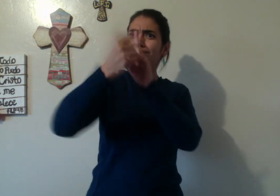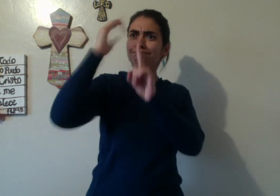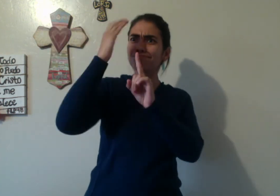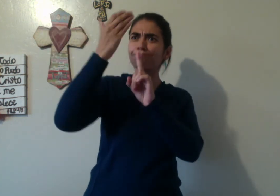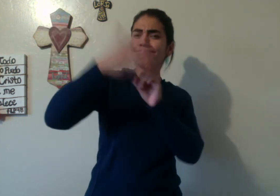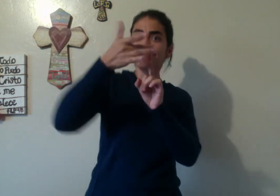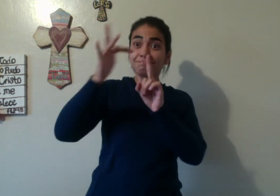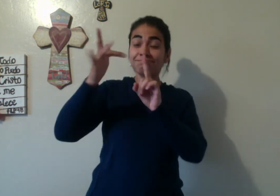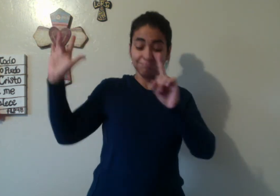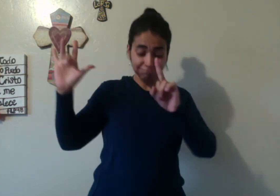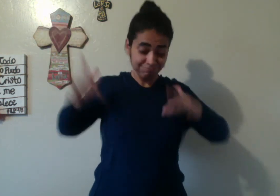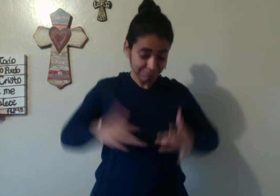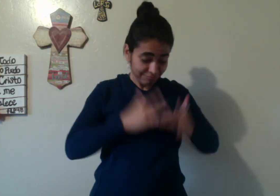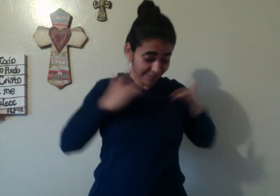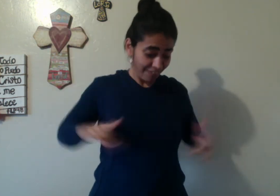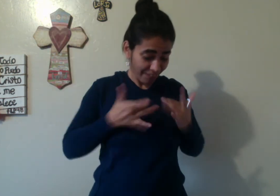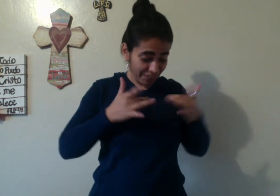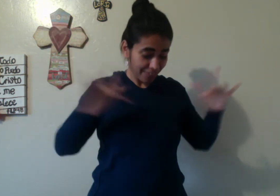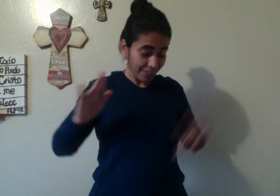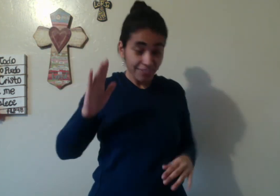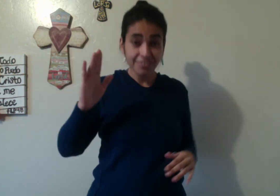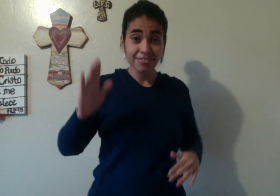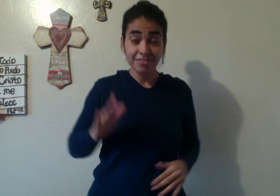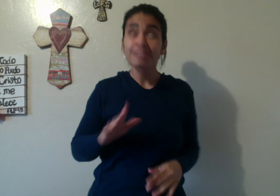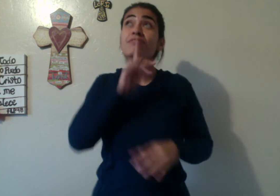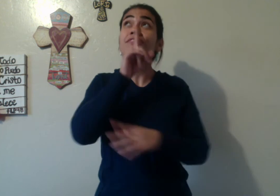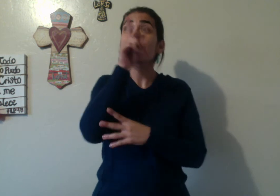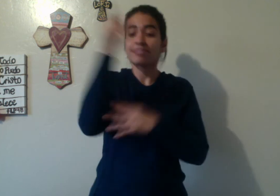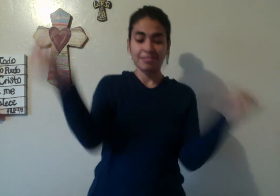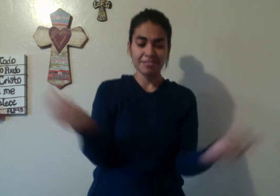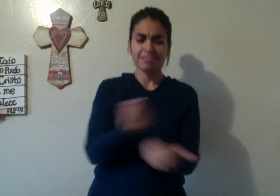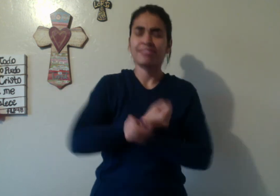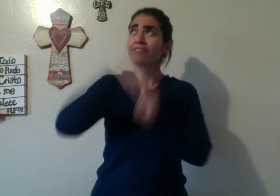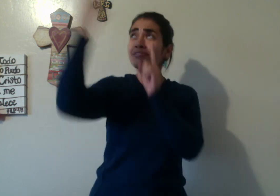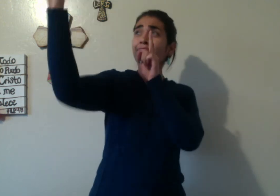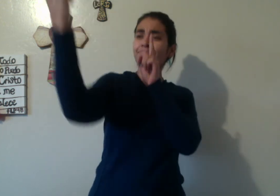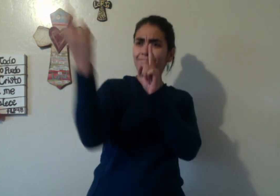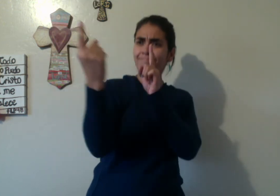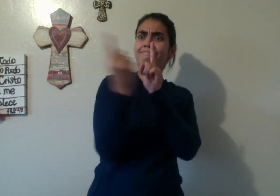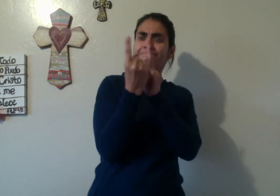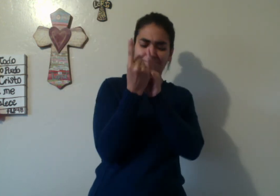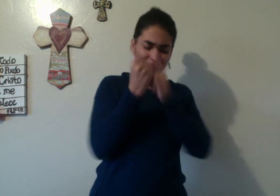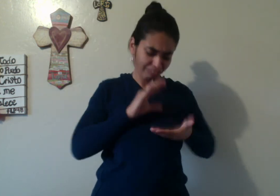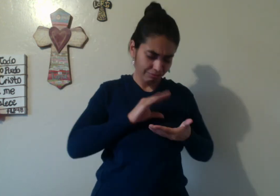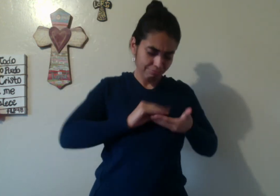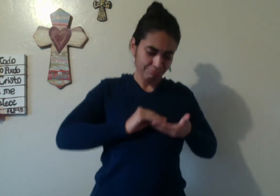vestido. El verdadero amor llegó para arreglar lo que en mi